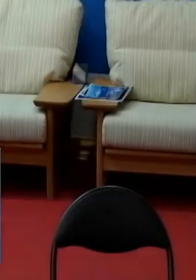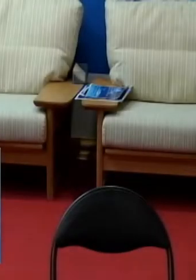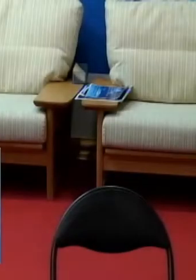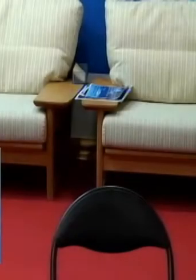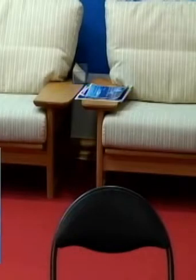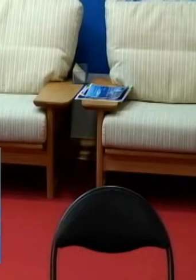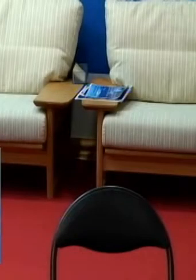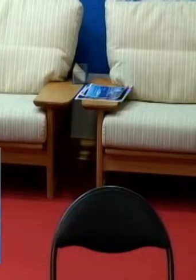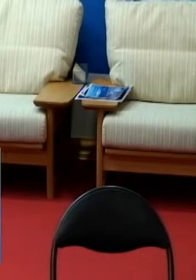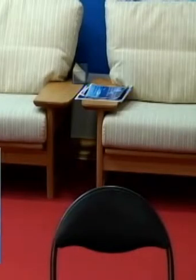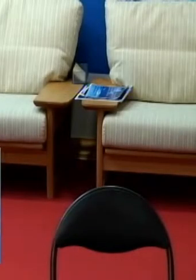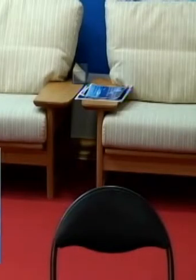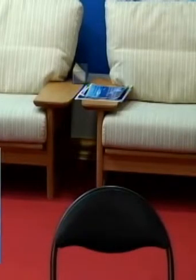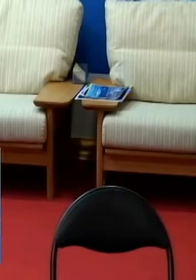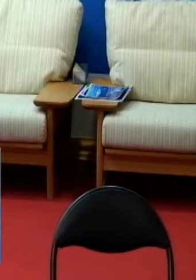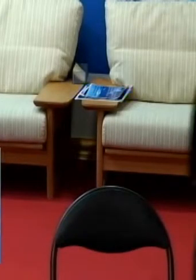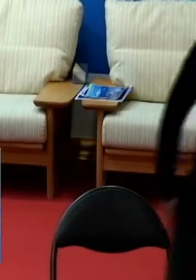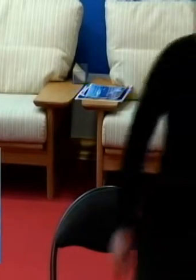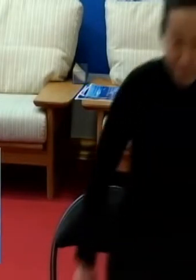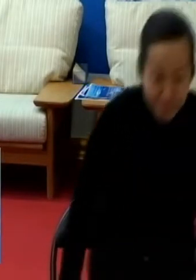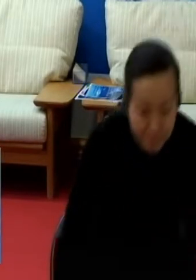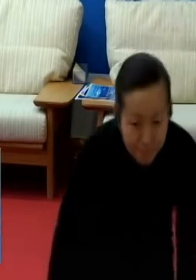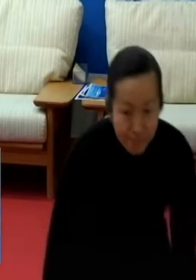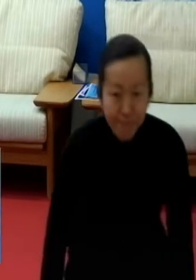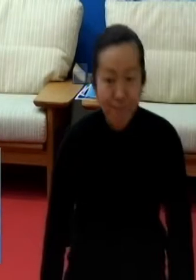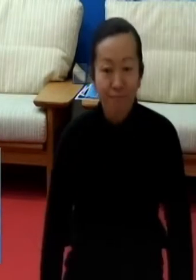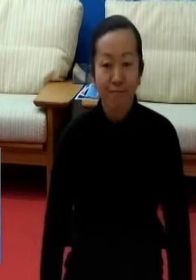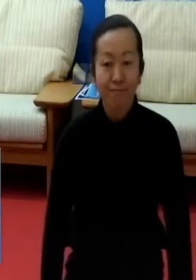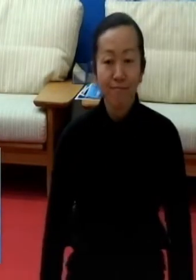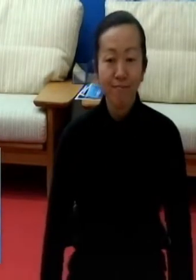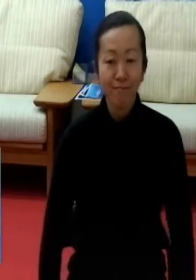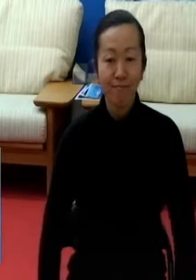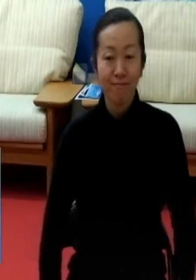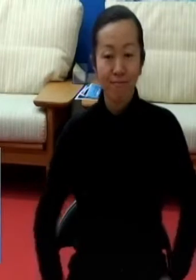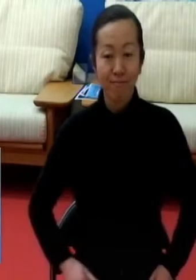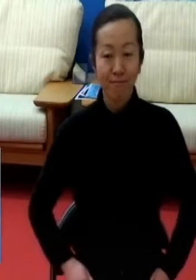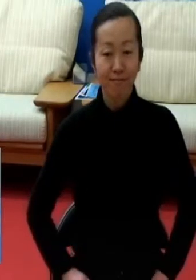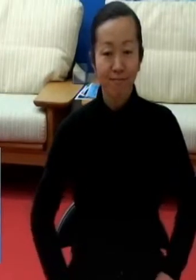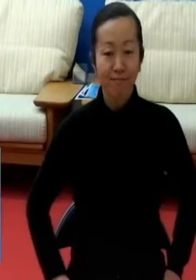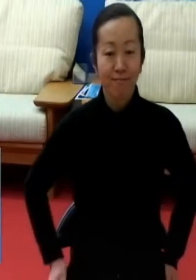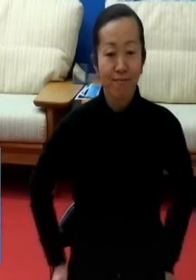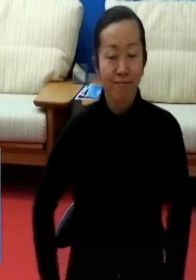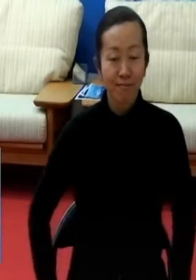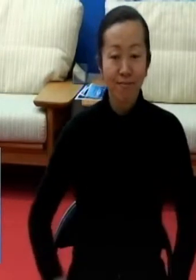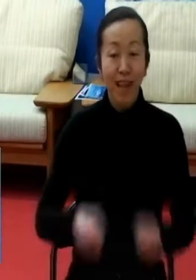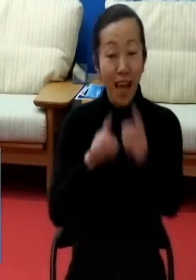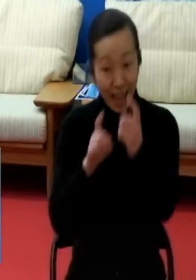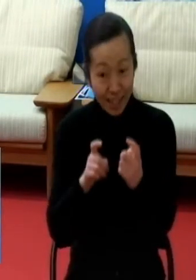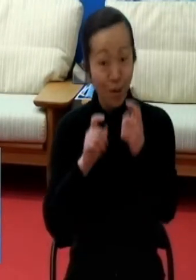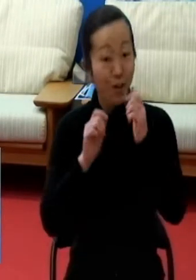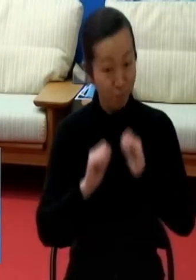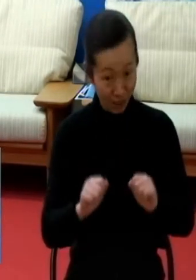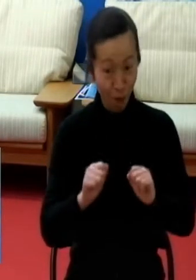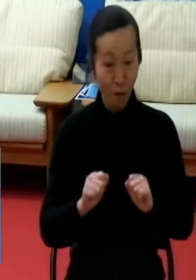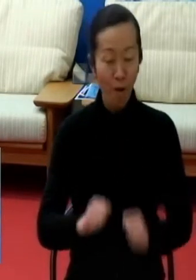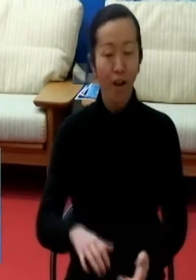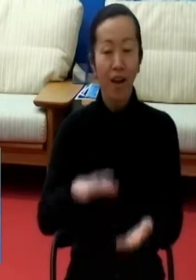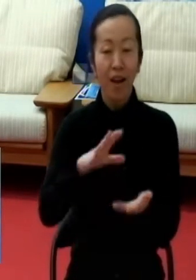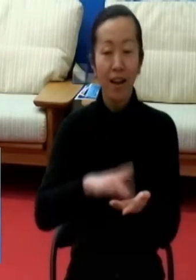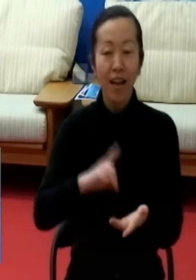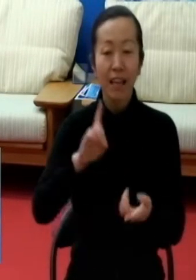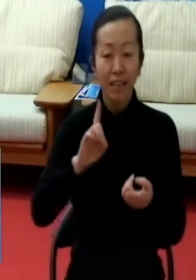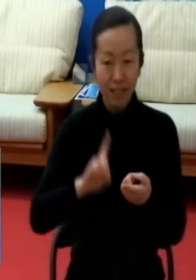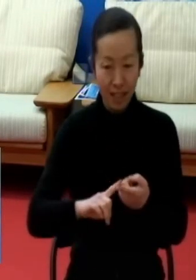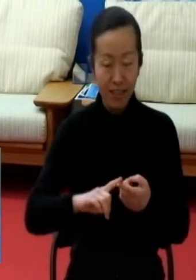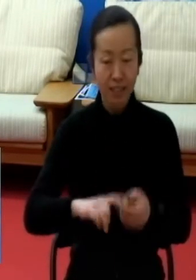우리 옆에 계신 분과 인사하겠습니다. 隣の方と挨拶します。 영적 주도권을 회복합시다. 霊的な主導権を回復